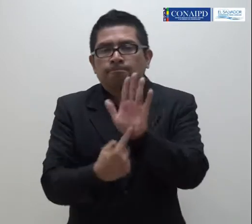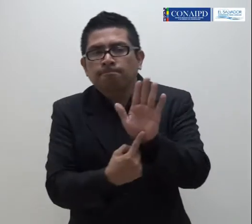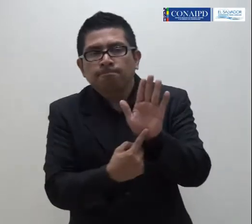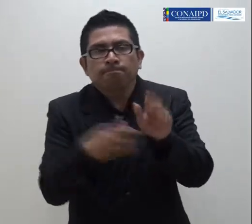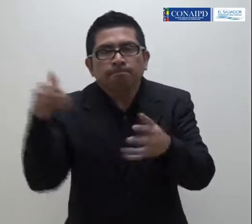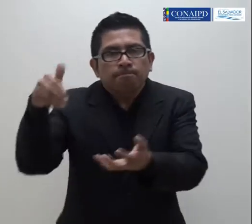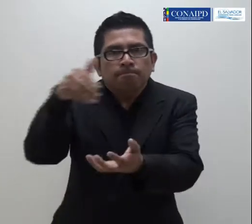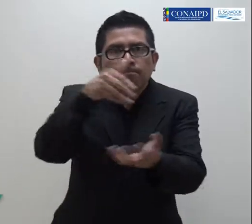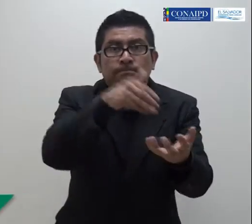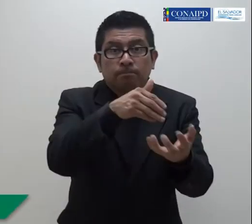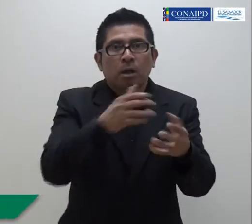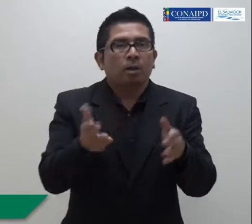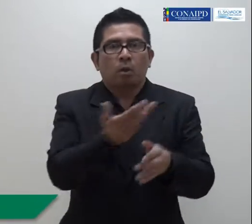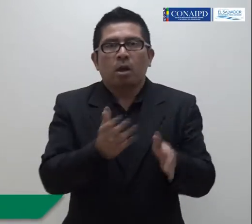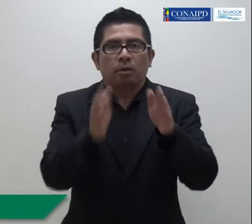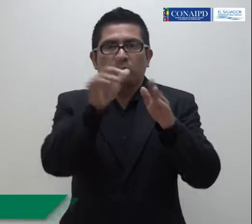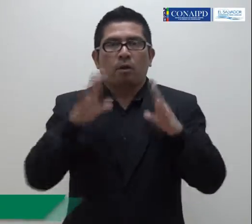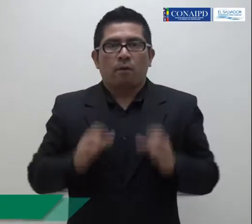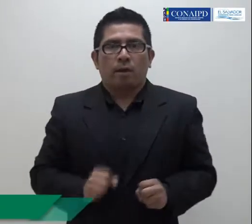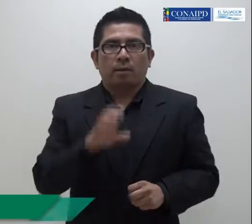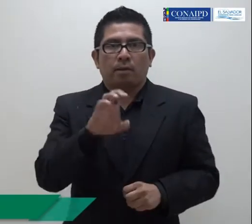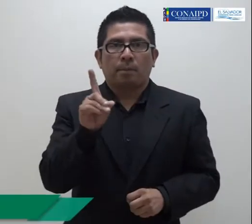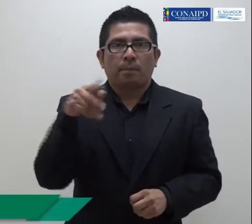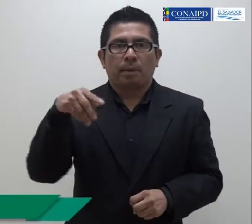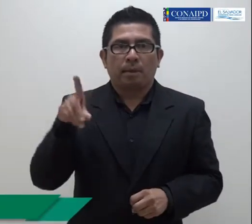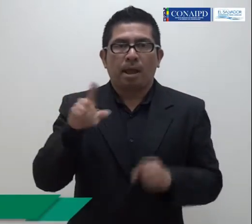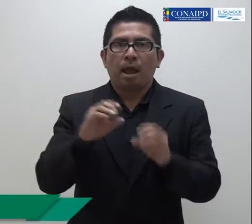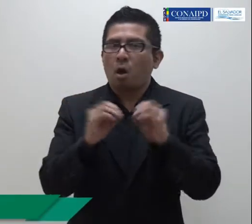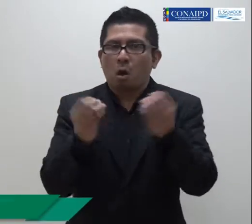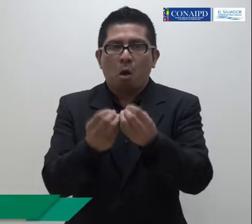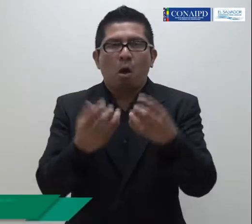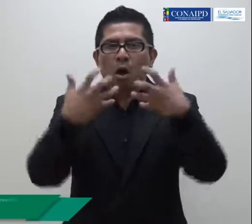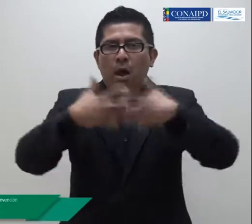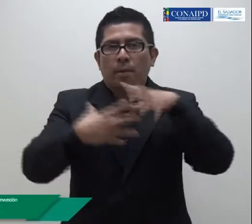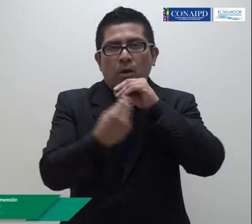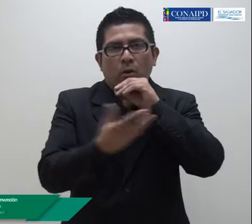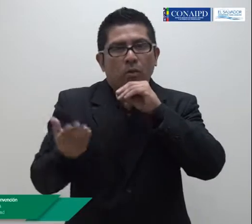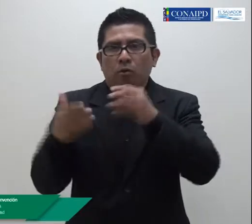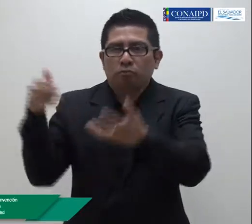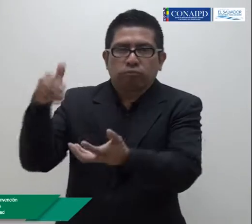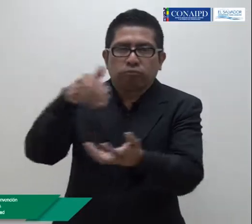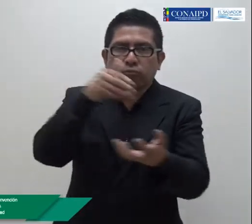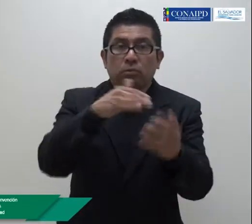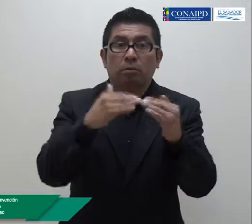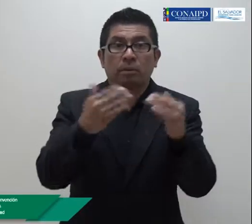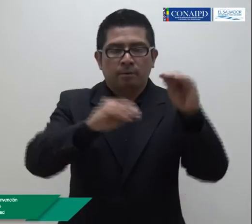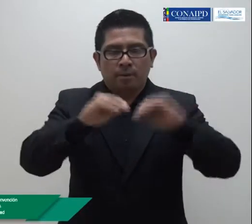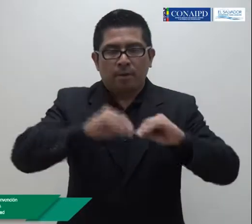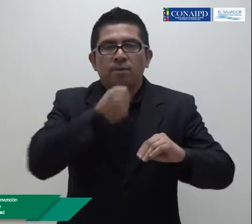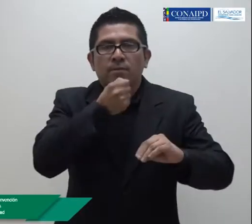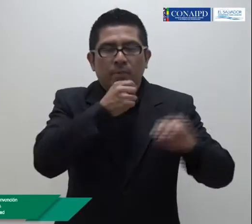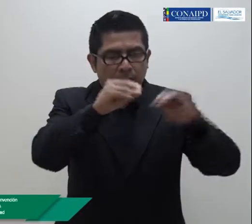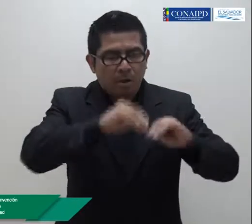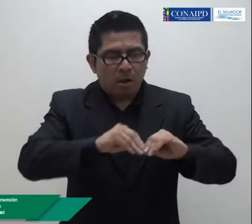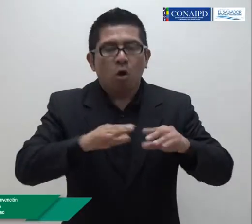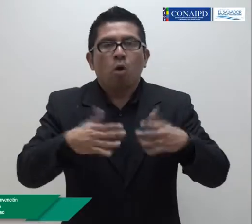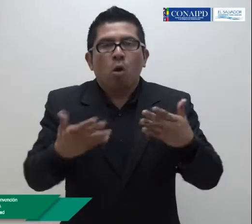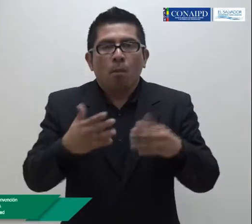con entidades públicas, privadas, organizaciones y medios de comunicación, entre otros, elaboración de informes de la situación de país en torno